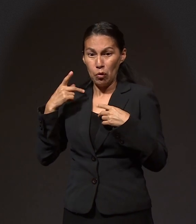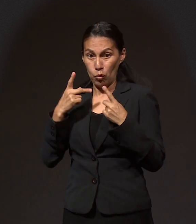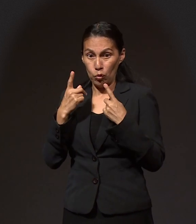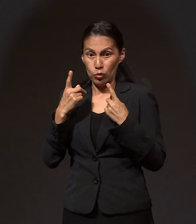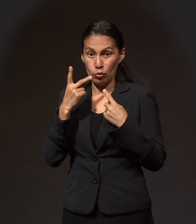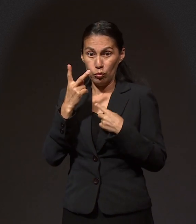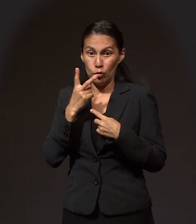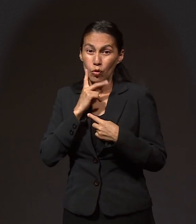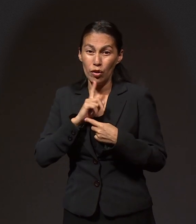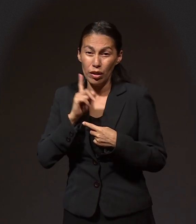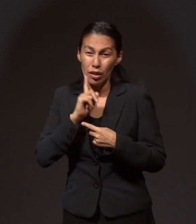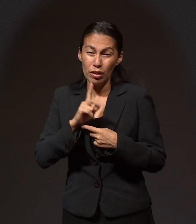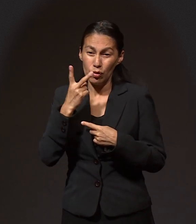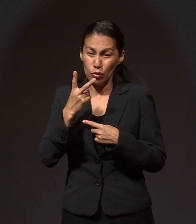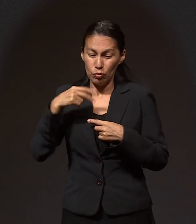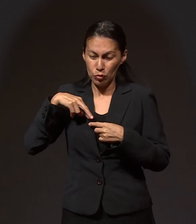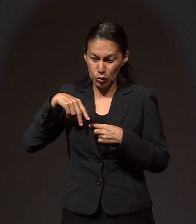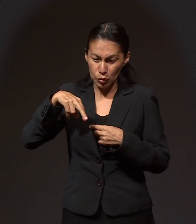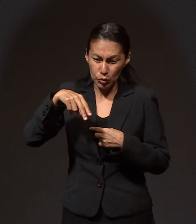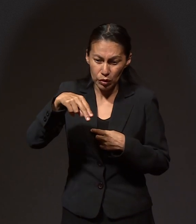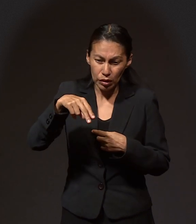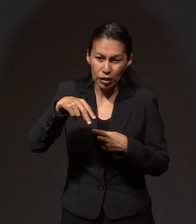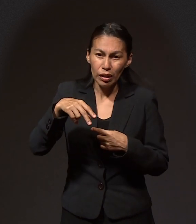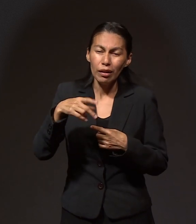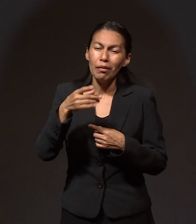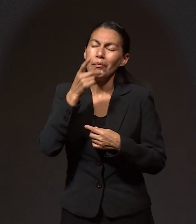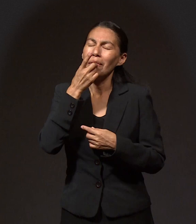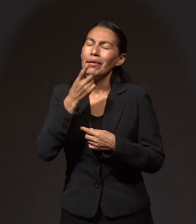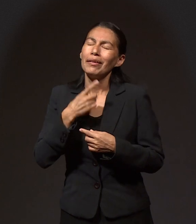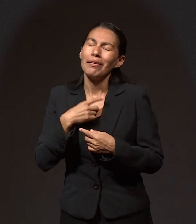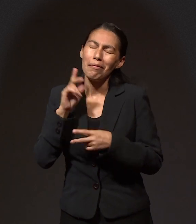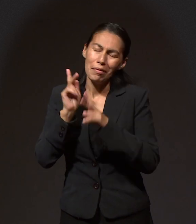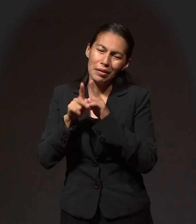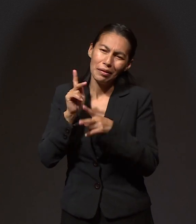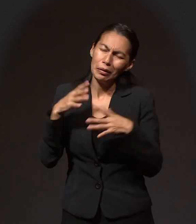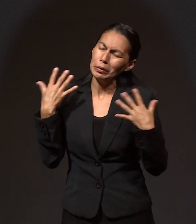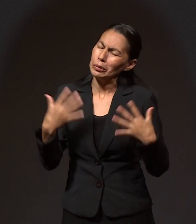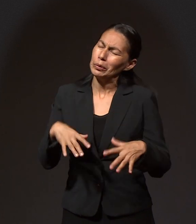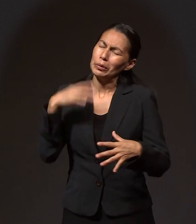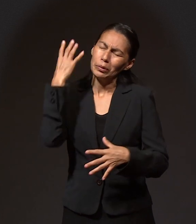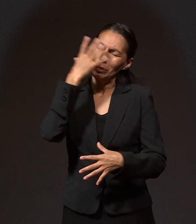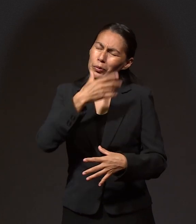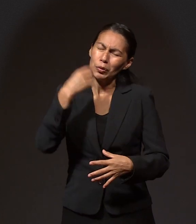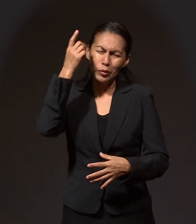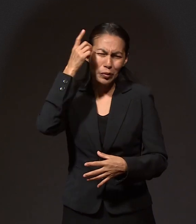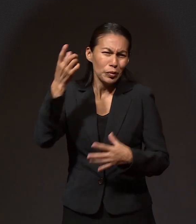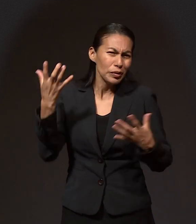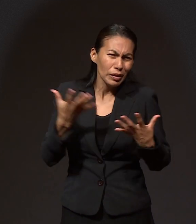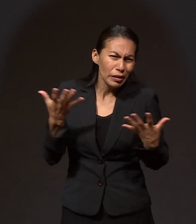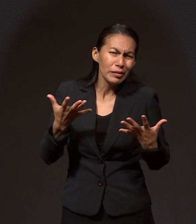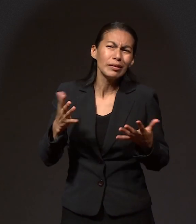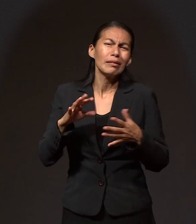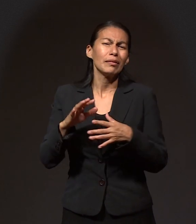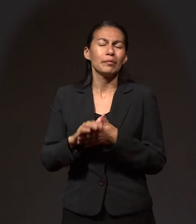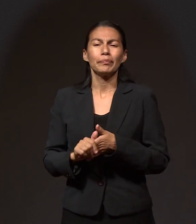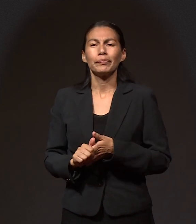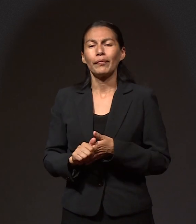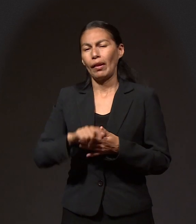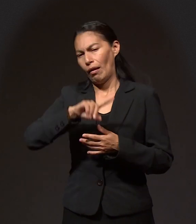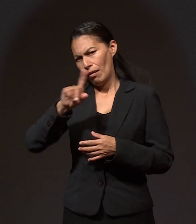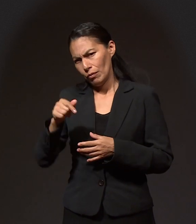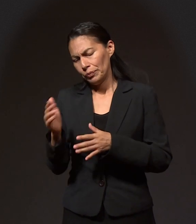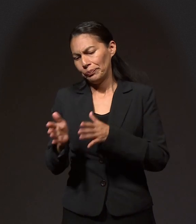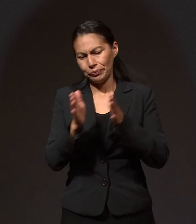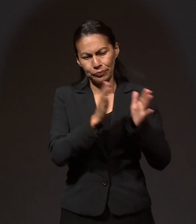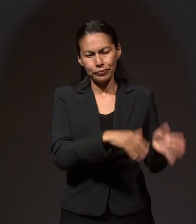prepara el corazón de las personas. Los ángeles de Dios están allí. Después, ese mismo sábado, los jóvenes salieron a repartir Biblias.